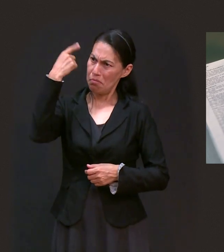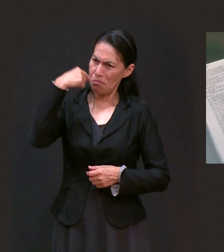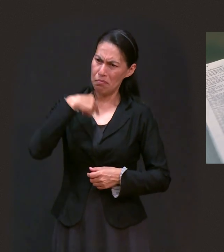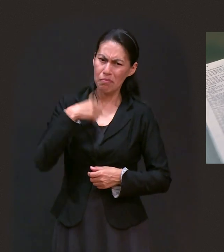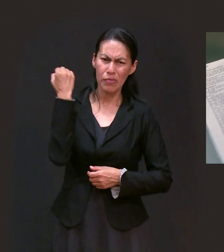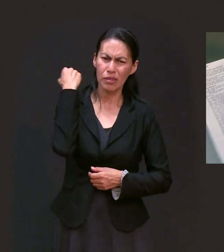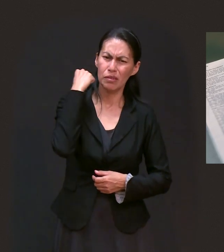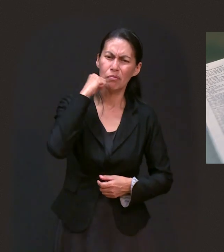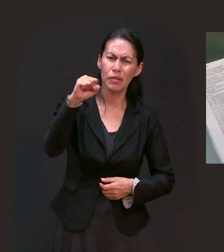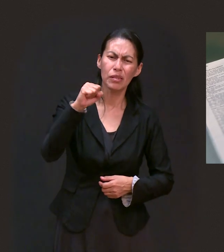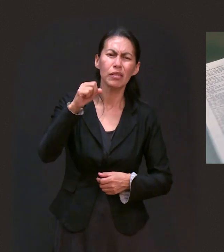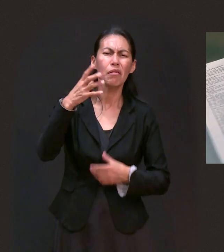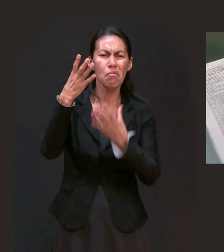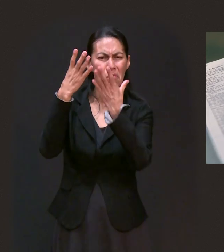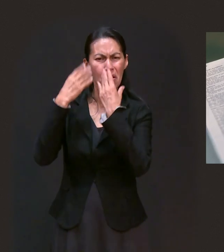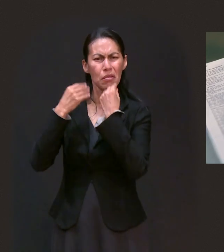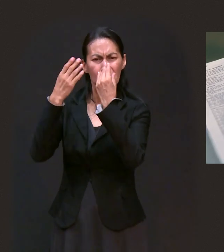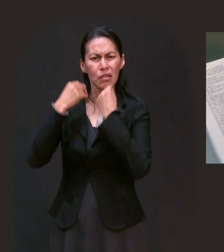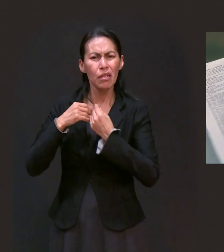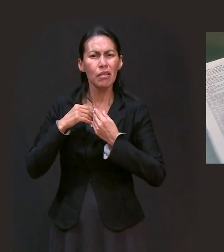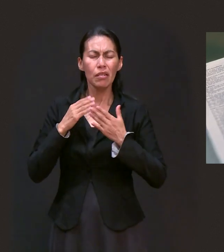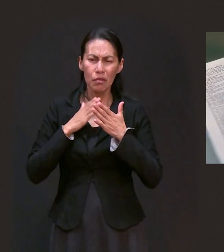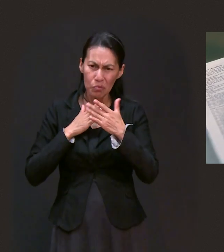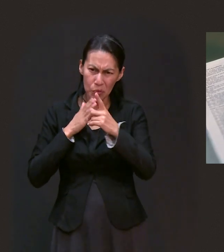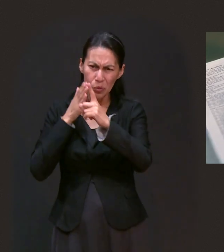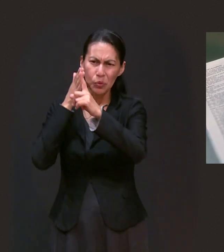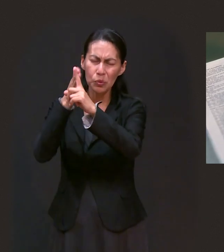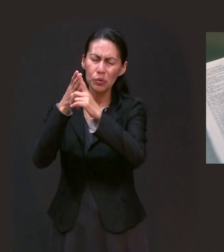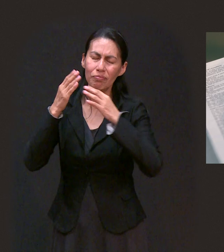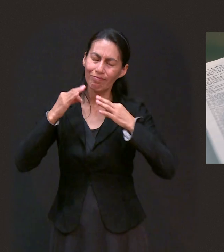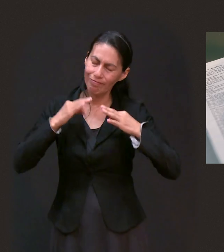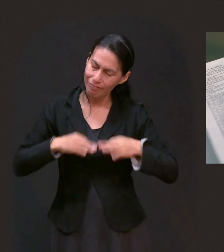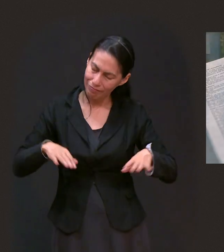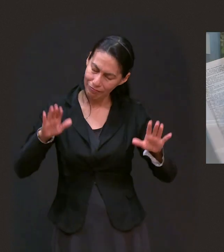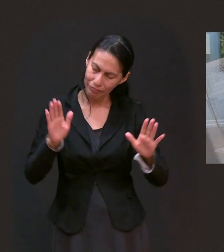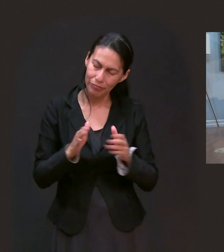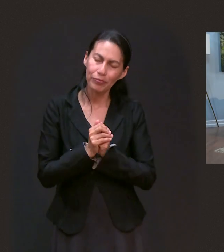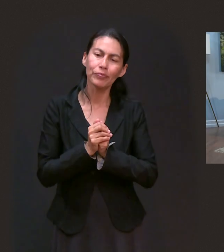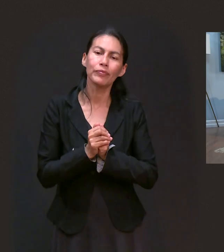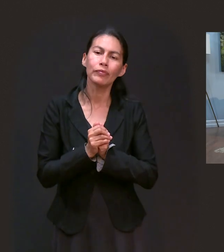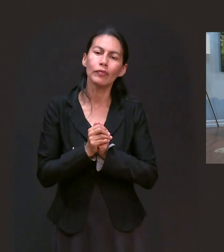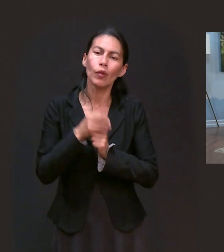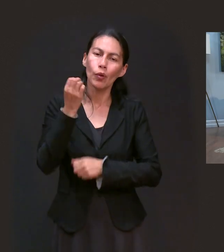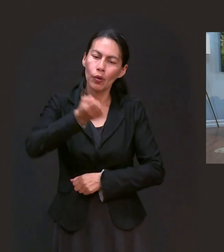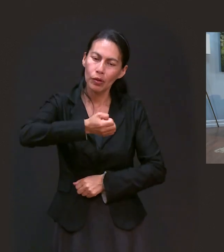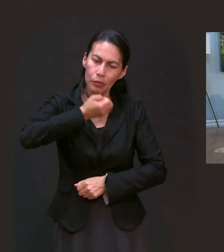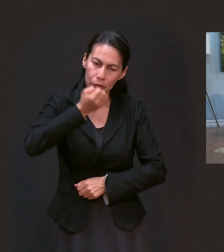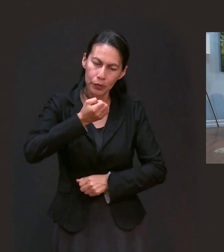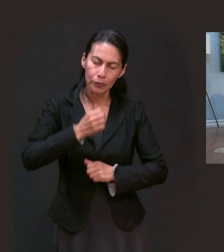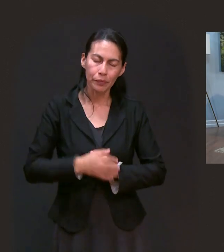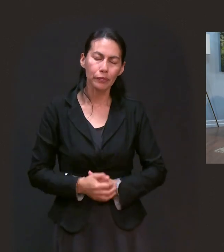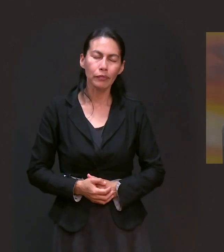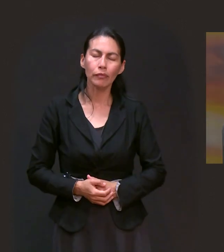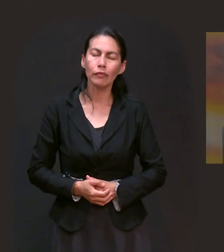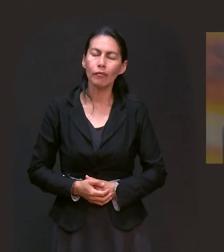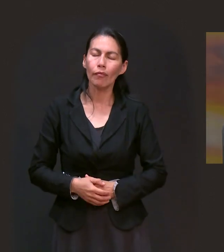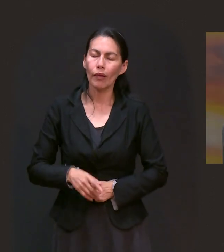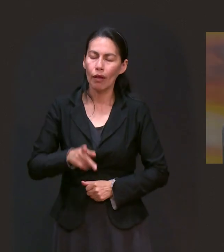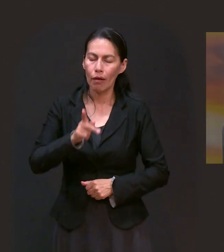y me capacita para andar sobre las alturas vamos a orar oremos